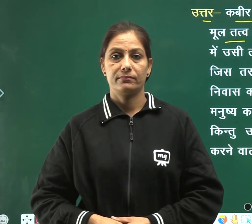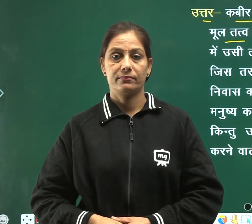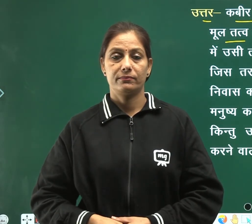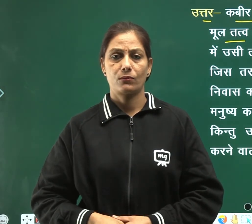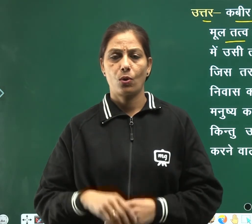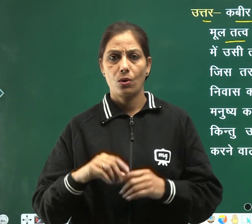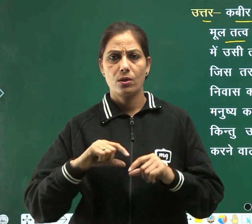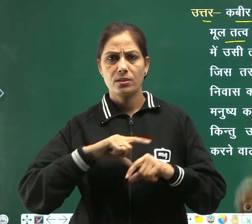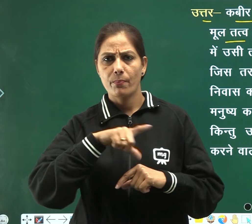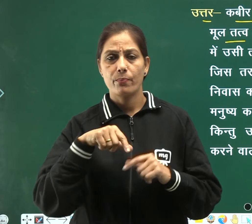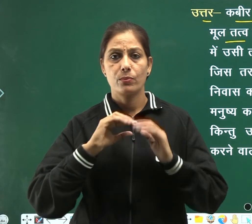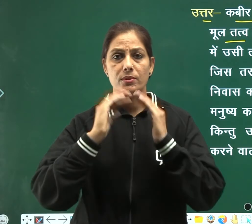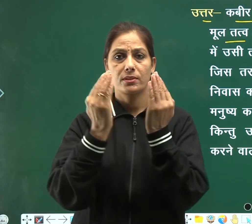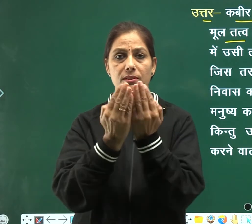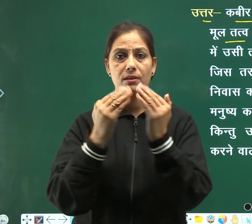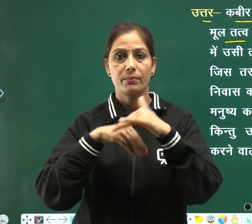समस्त संसार में